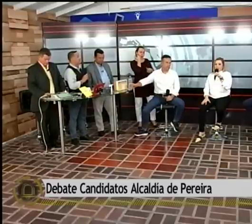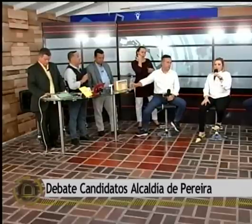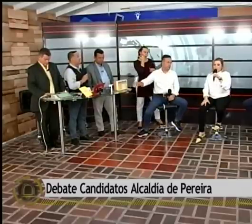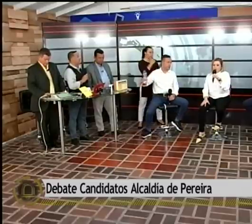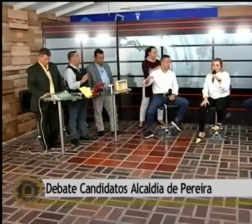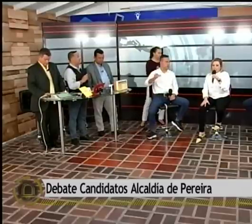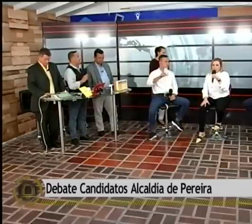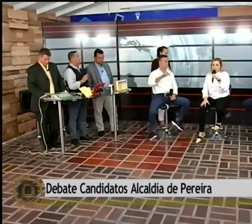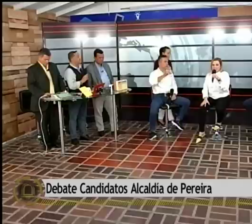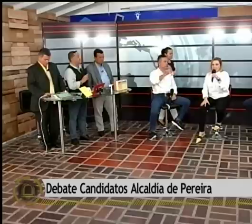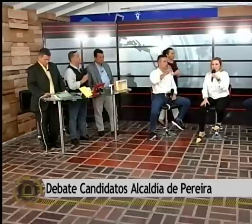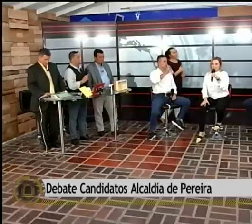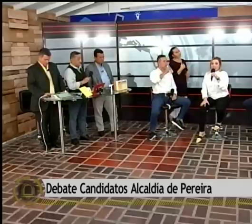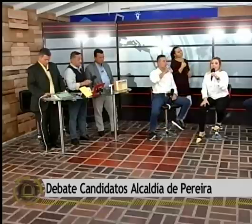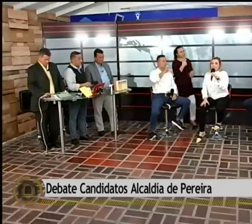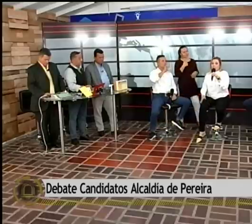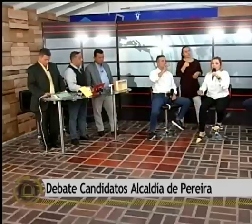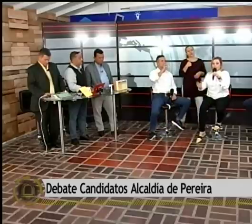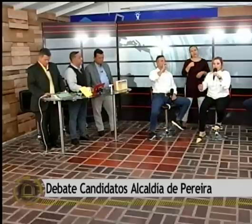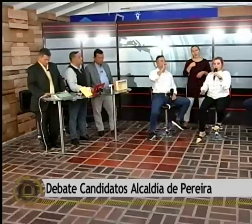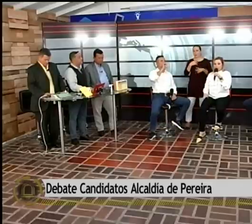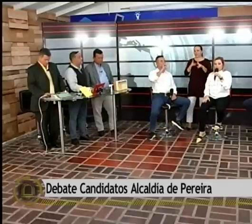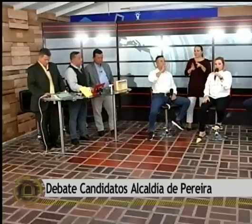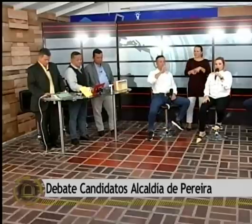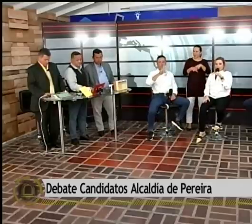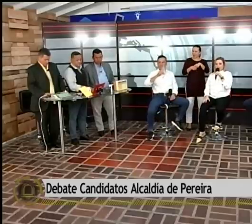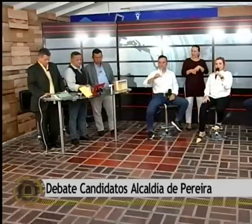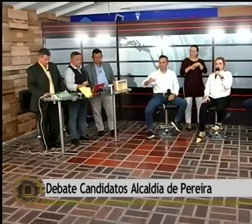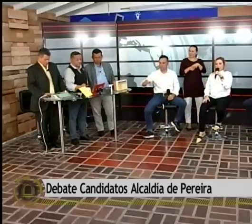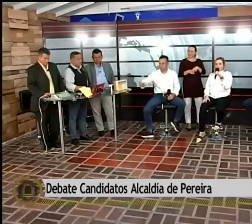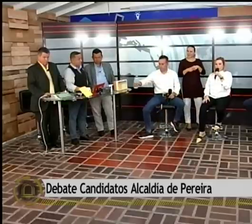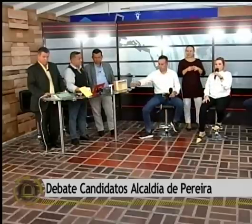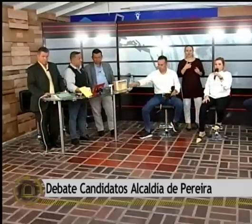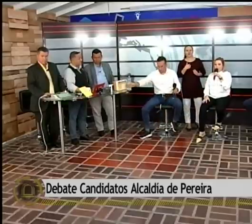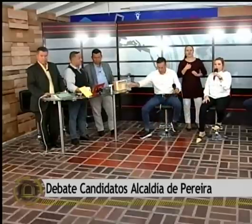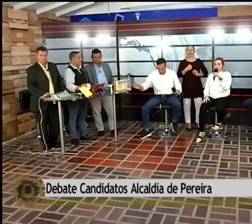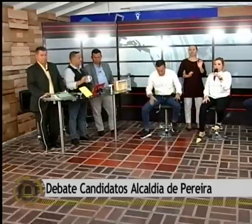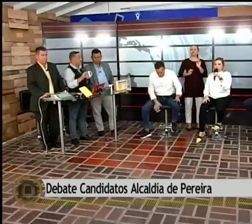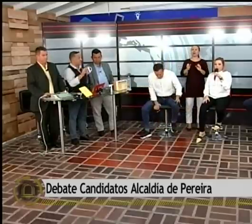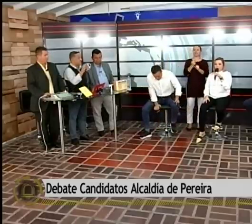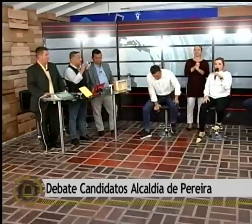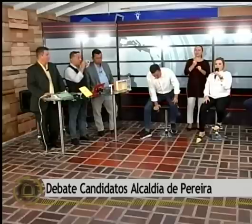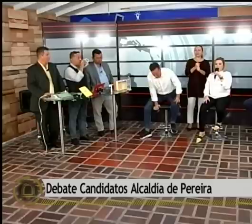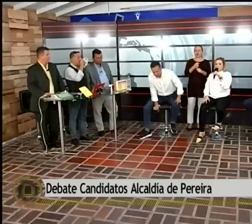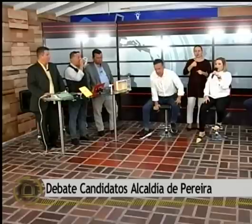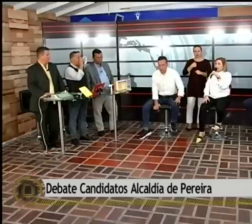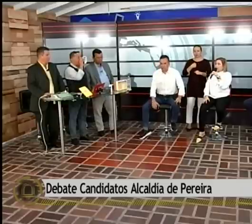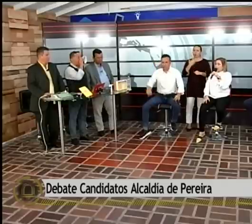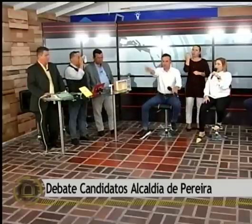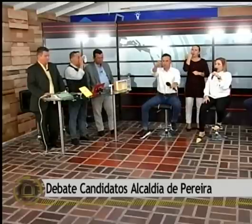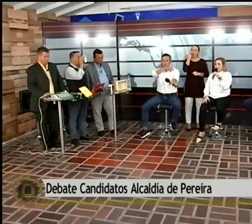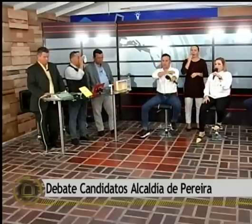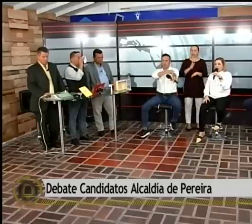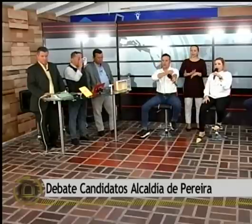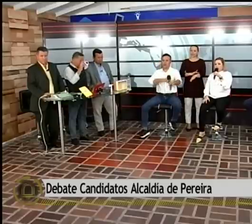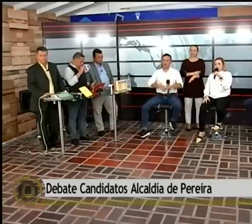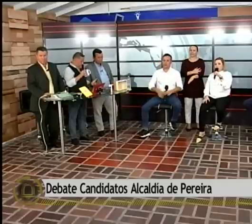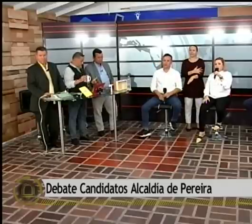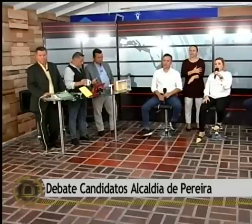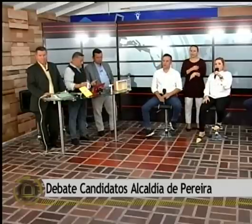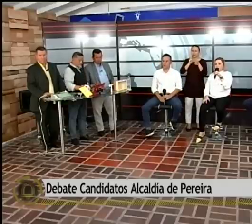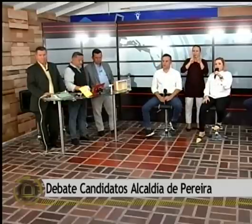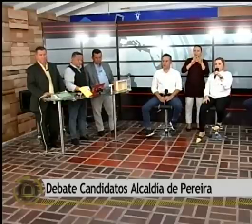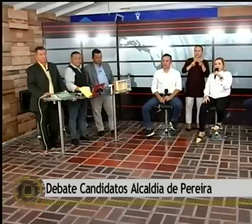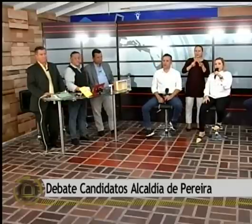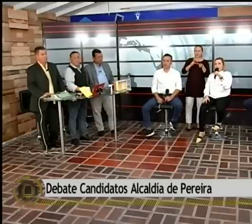muy claro. Mis ejes de, mis caballitos de batalla, mis ejes de transformación social. Soy una mujer sensible al dolor ajeno, soy